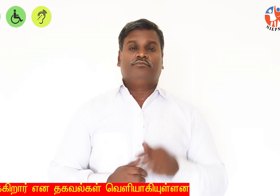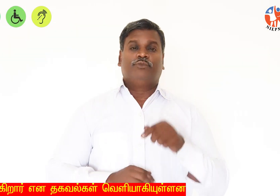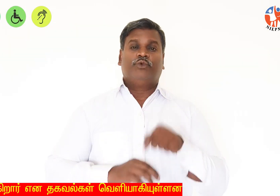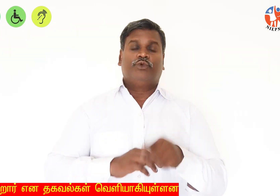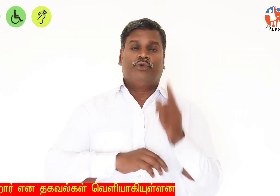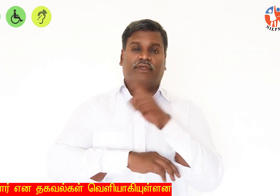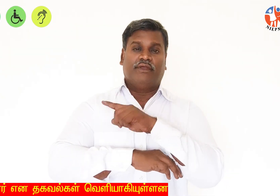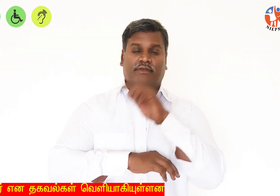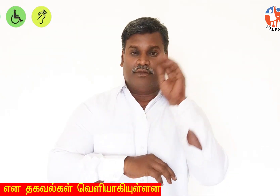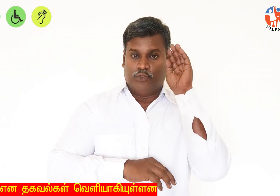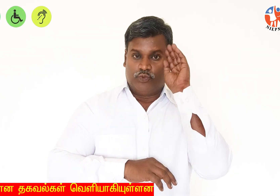டுடேஸ் நியூஸ்.